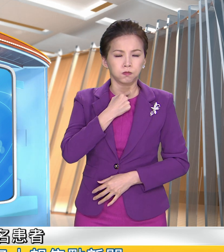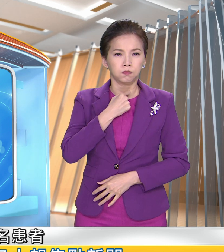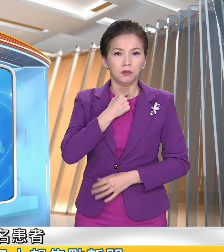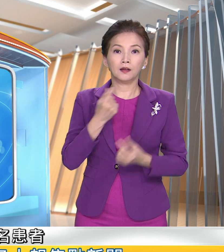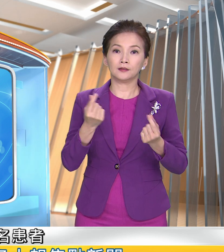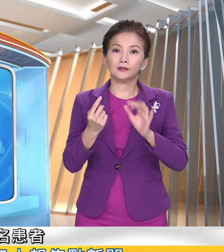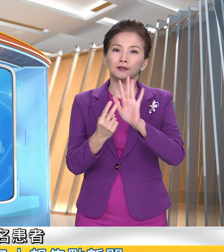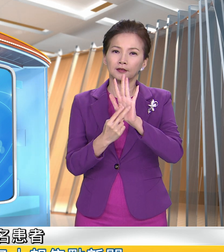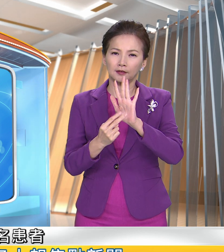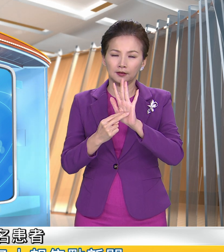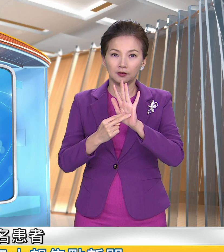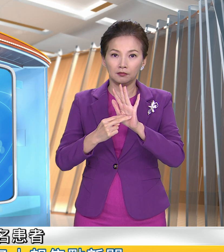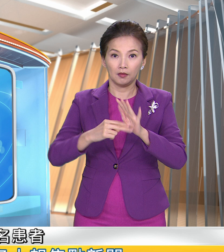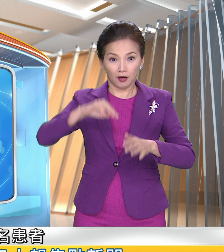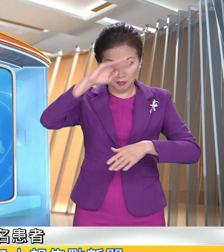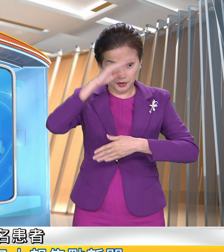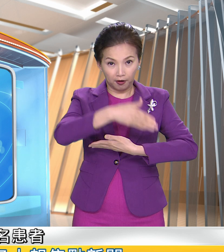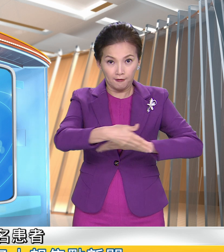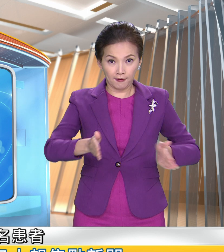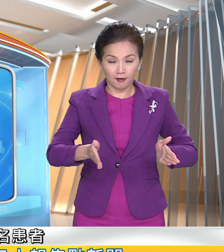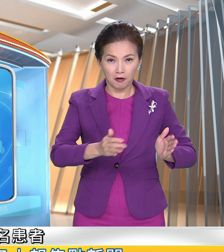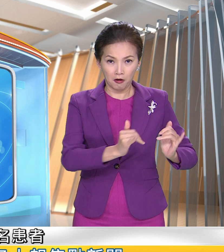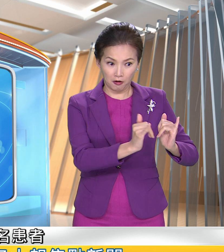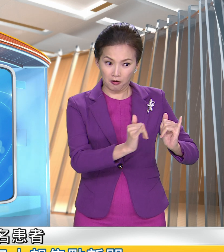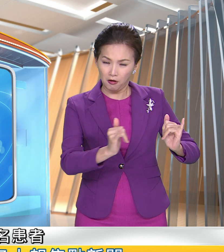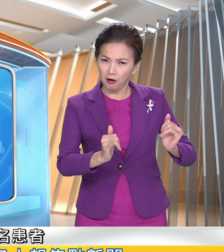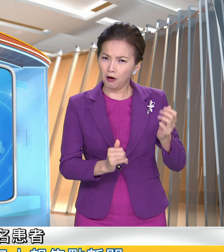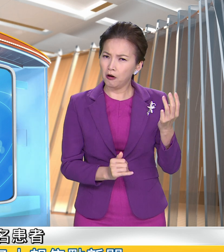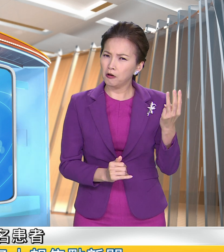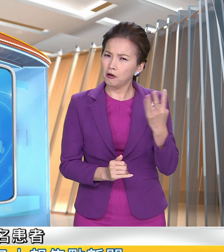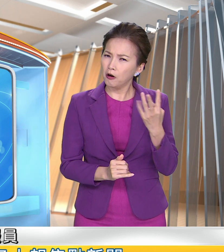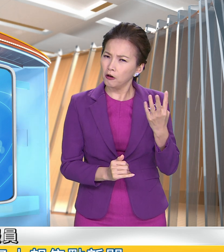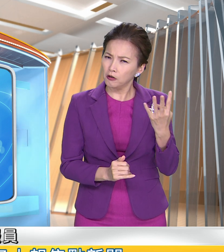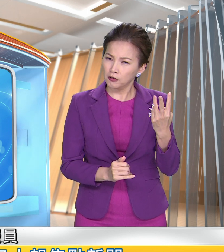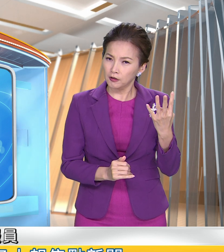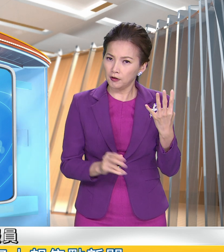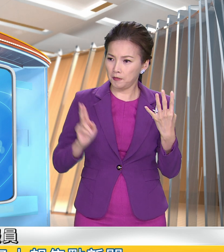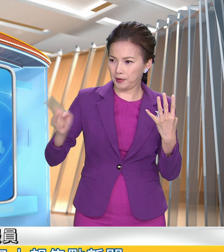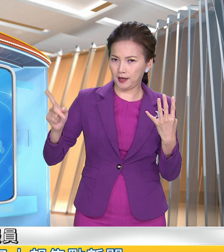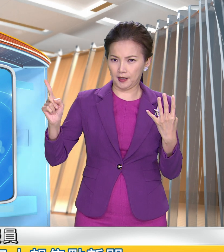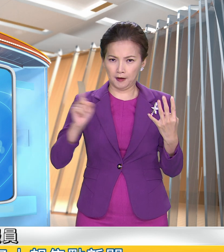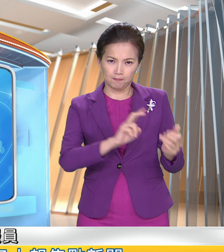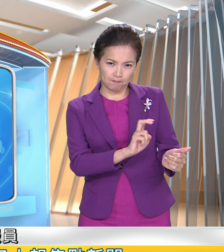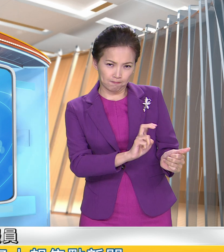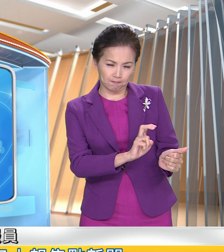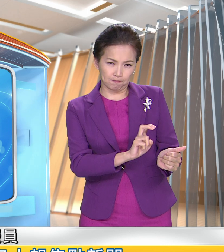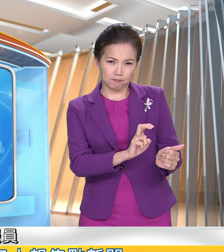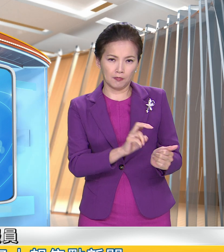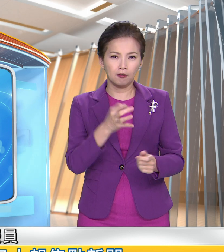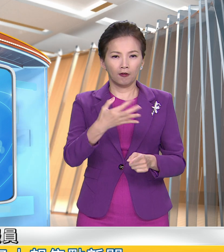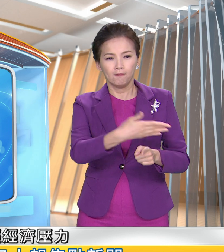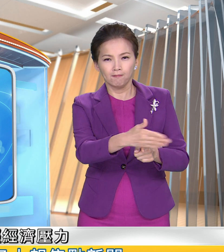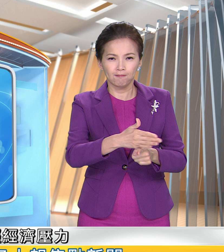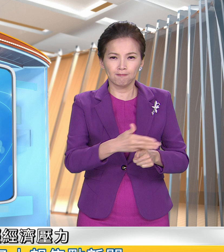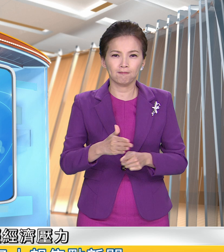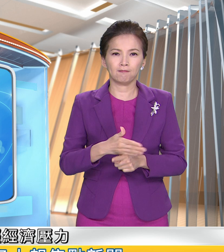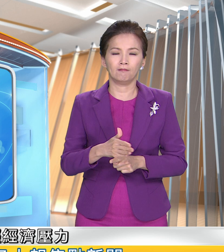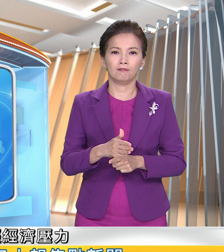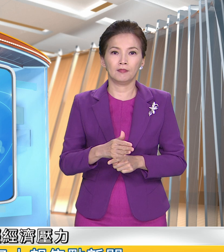一间病房，3到4名患者共同聘用一名照护员，一起分摊费用，减